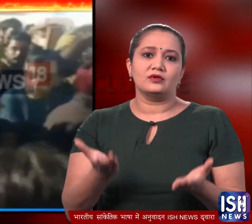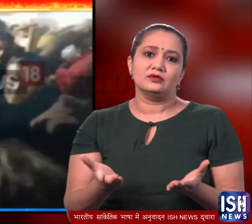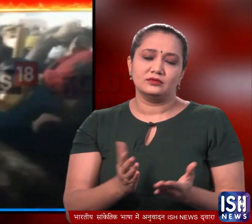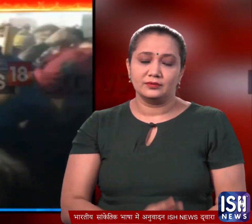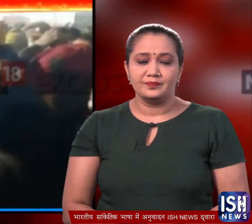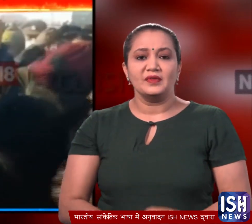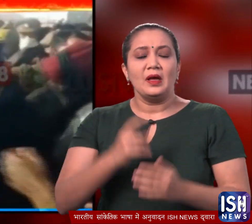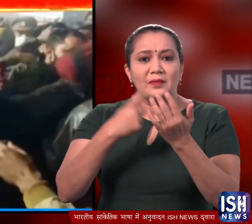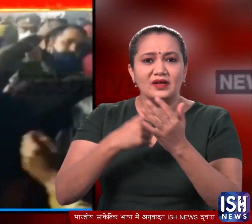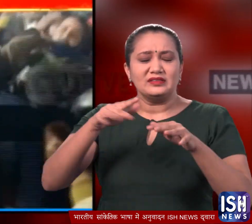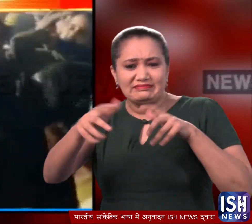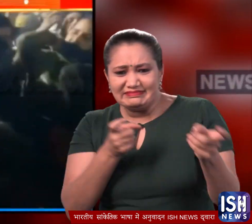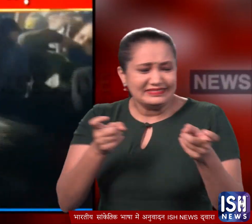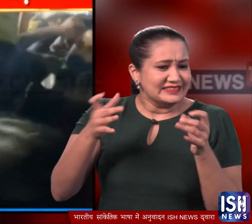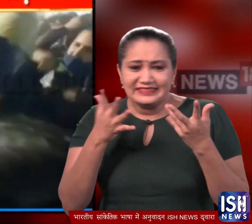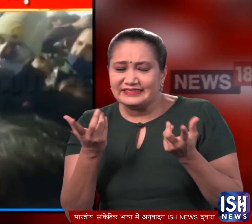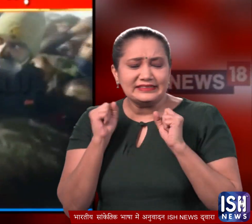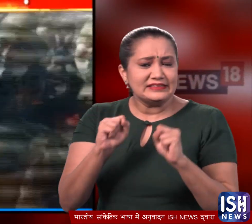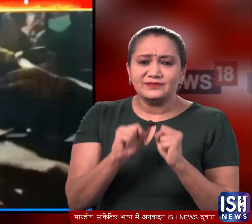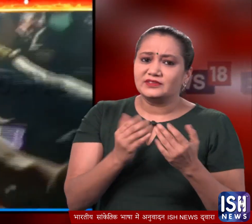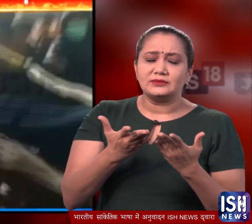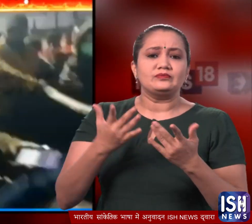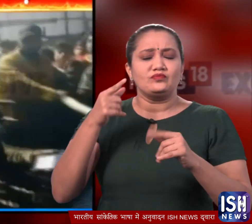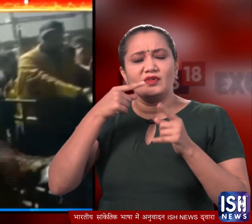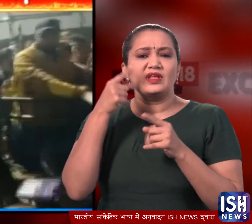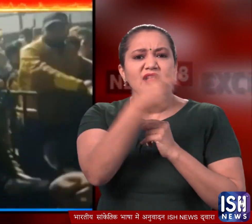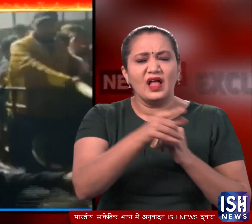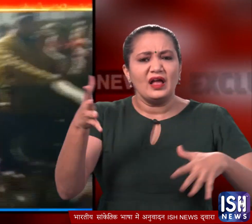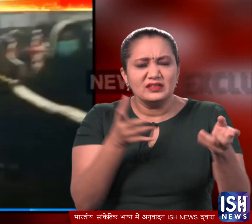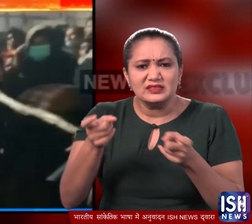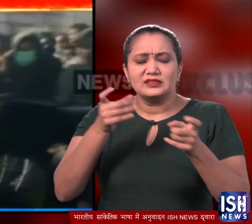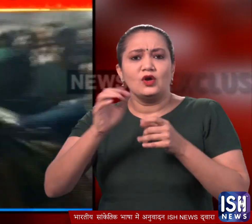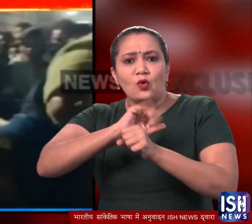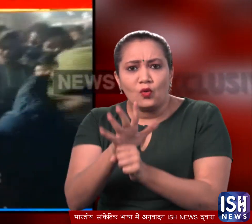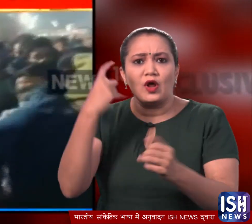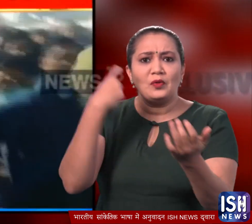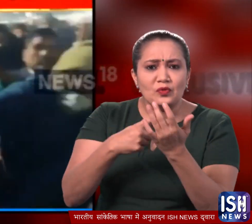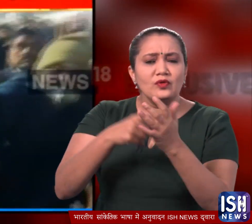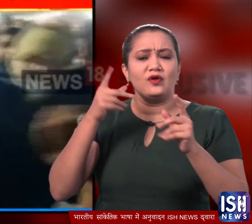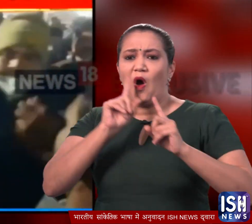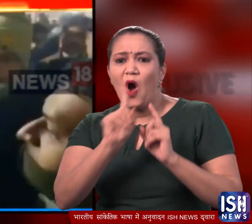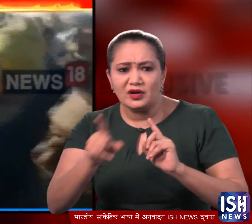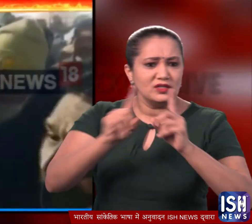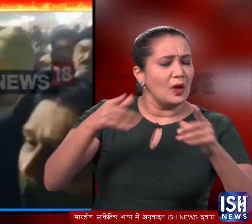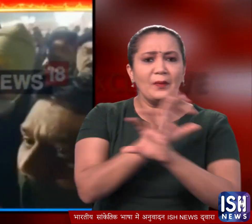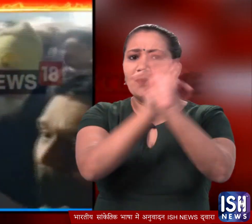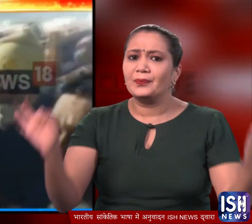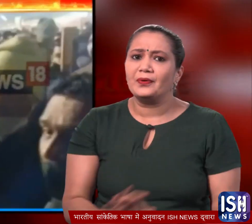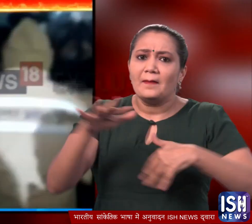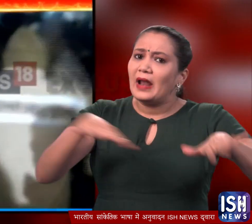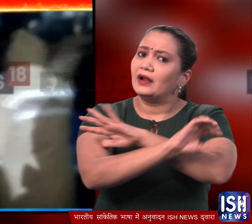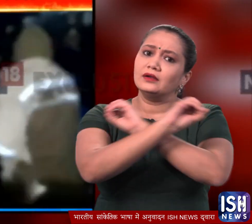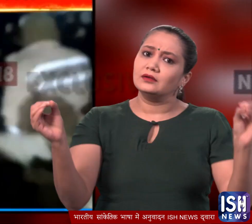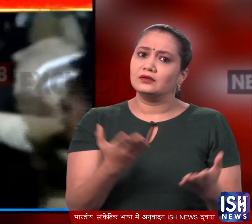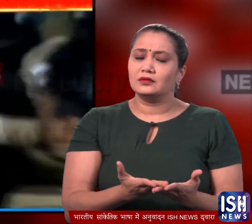अनदेखी की। यही नहीं, प्रशासन इस भीड़ को संभालने में नाकाम रहा और उस पर आरोप लगा कि उसने भीड़ से कोरोना के नियमों का पालन कराने की कोई तैयारी नहीं की